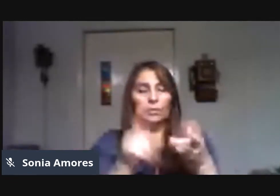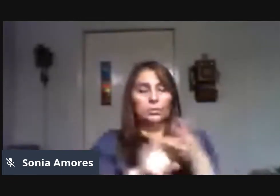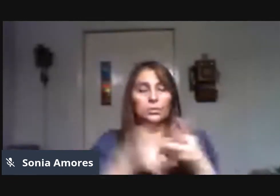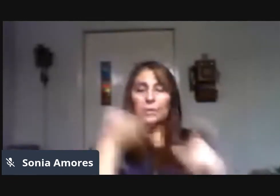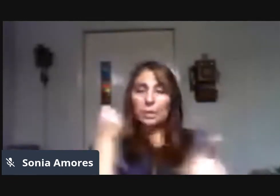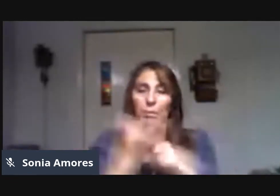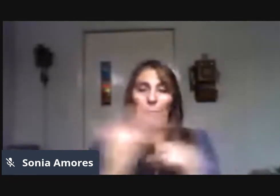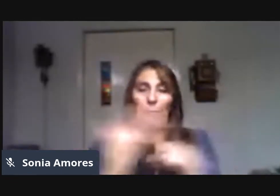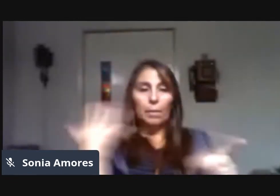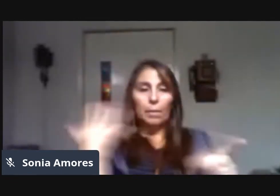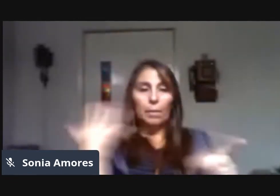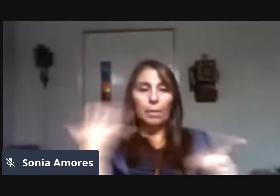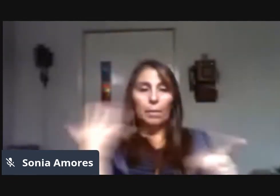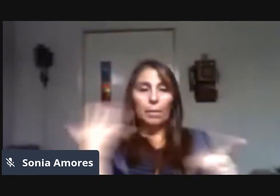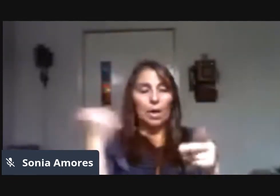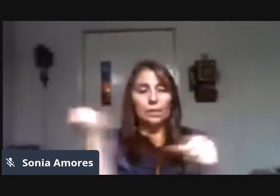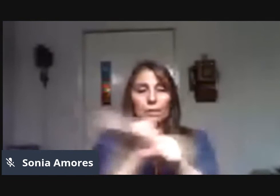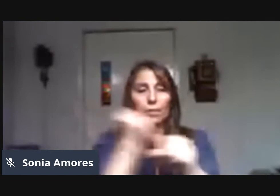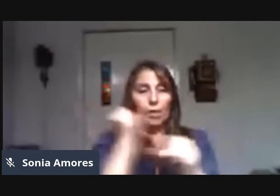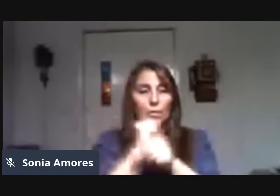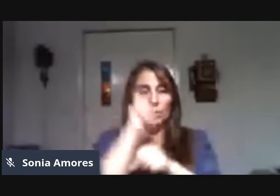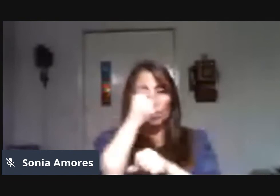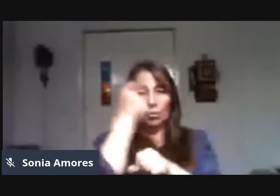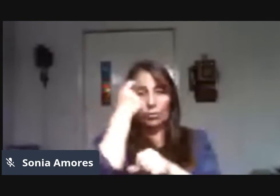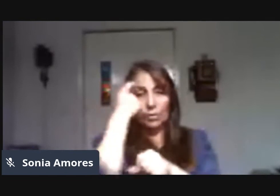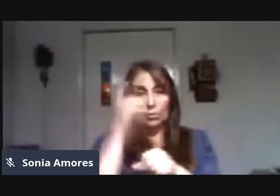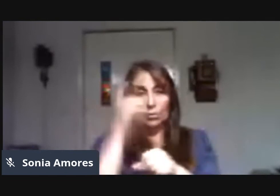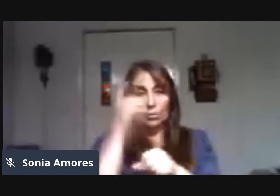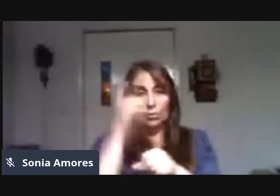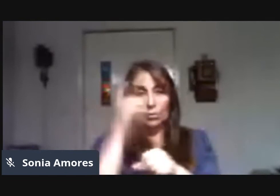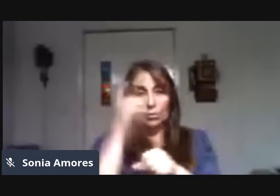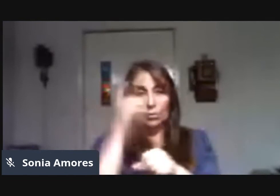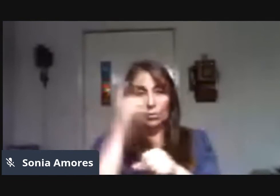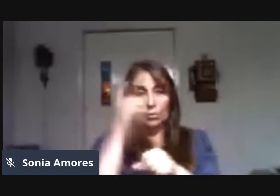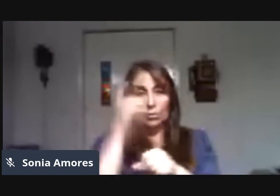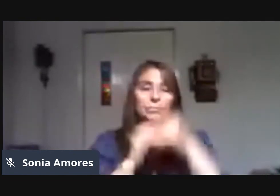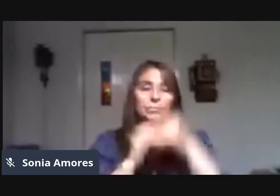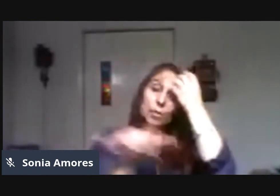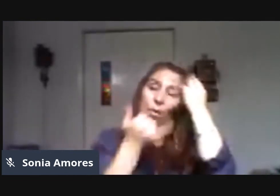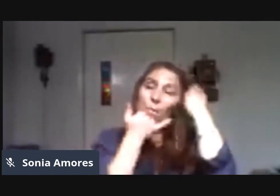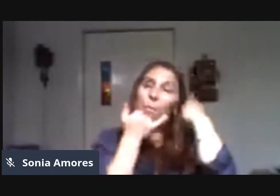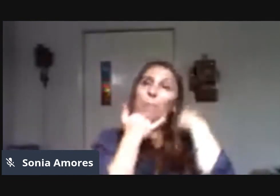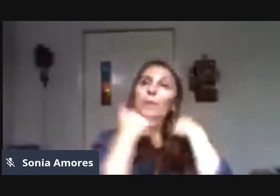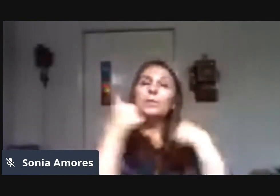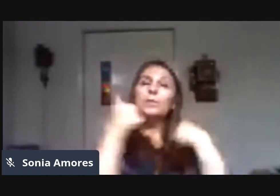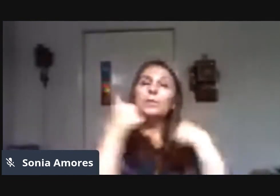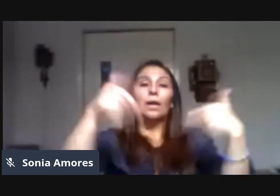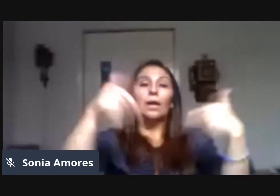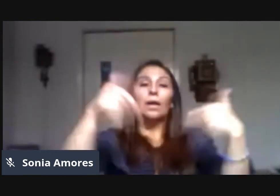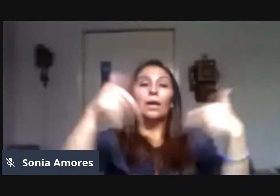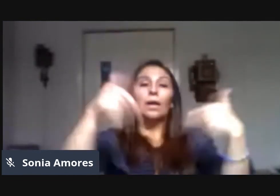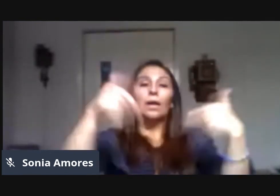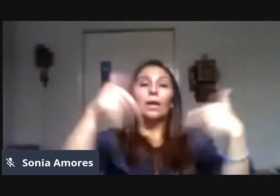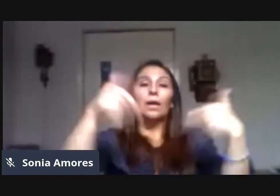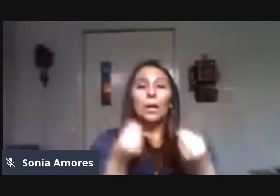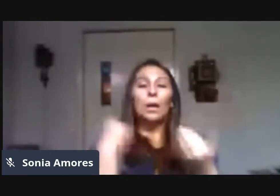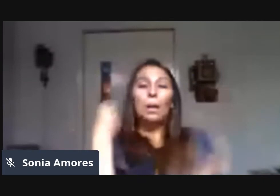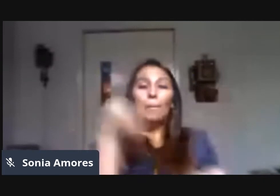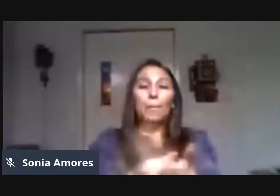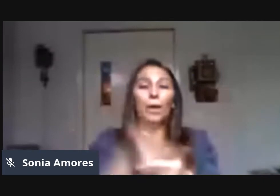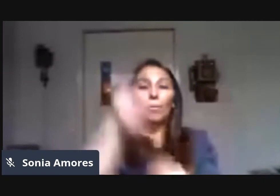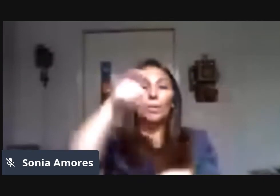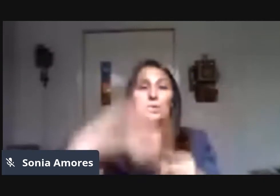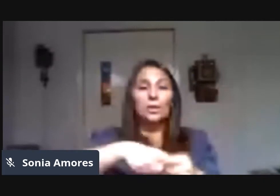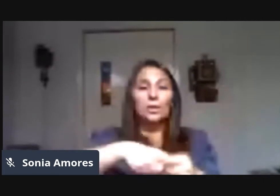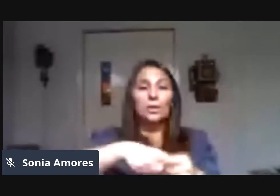y hoy lo estamos viendo en las universidades públicas de este país con la crisis para el pago de matrícula de los estudiantes, donde se ha